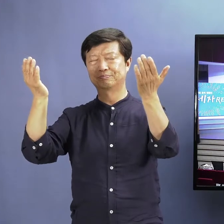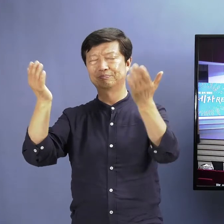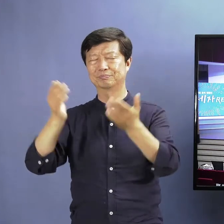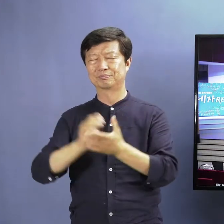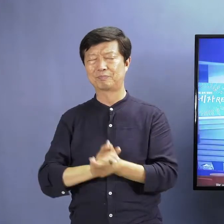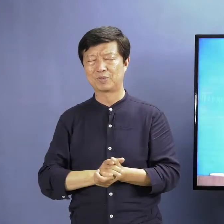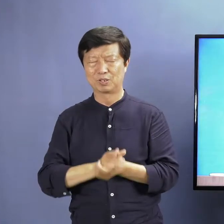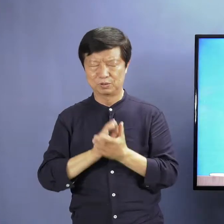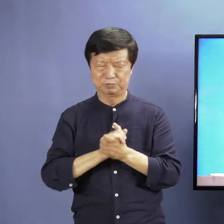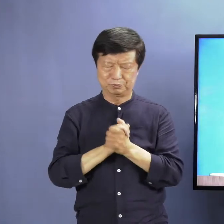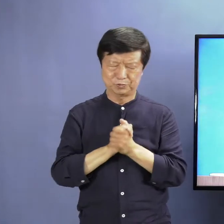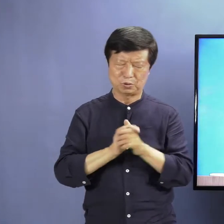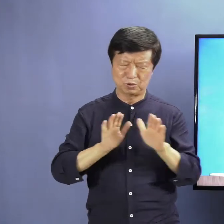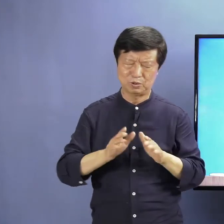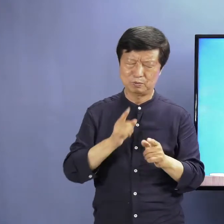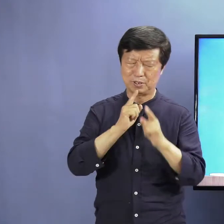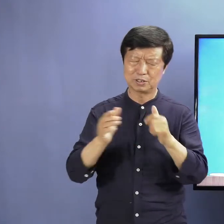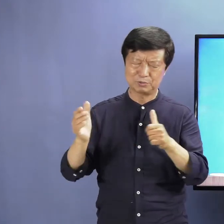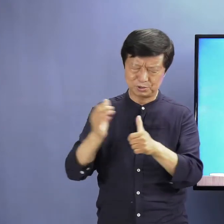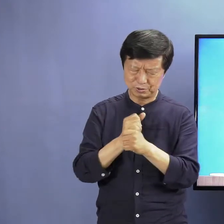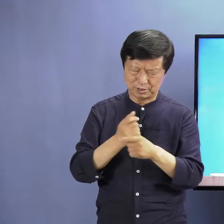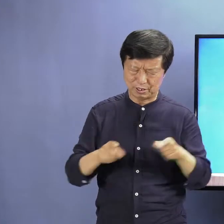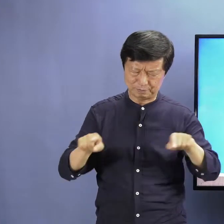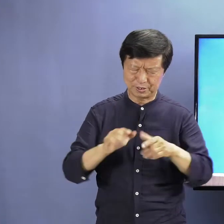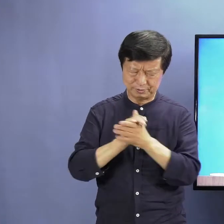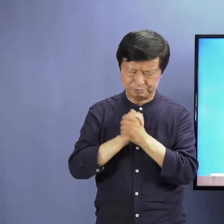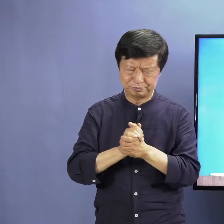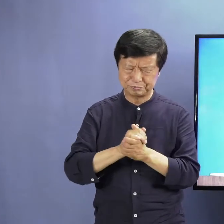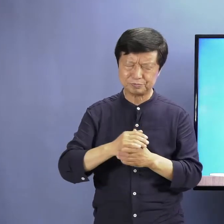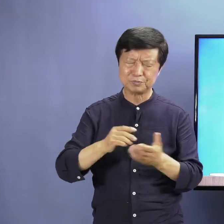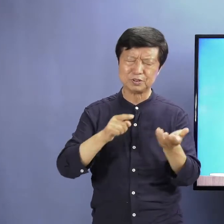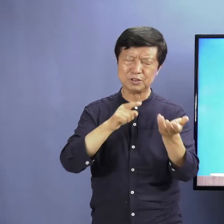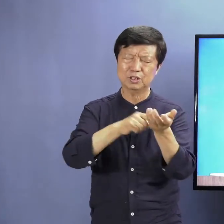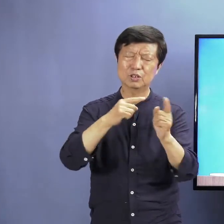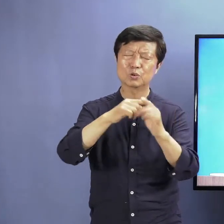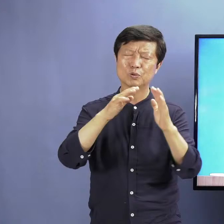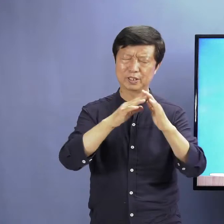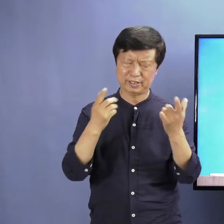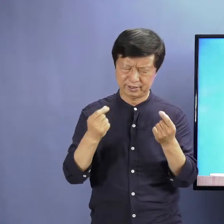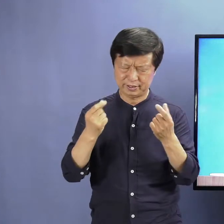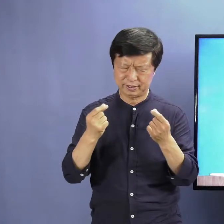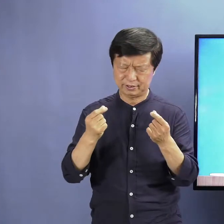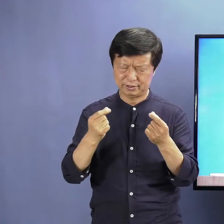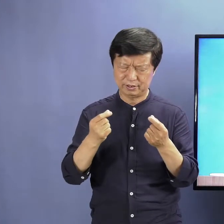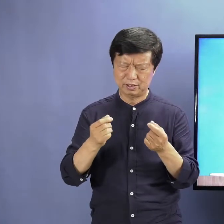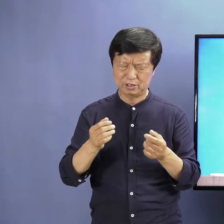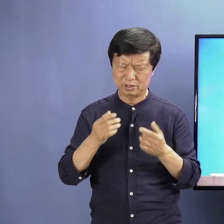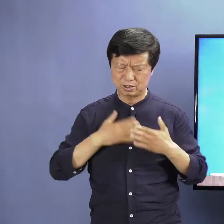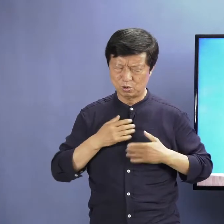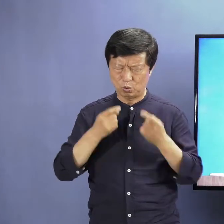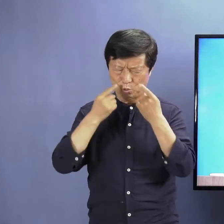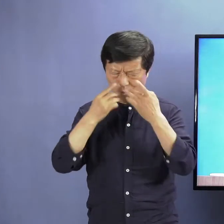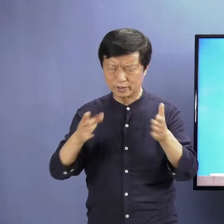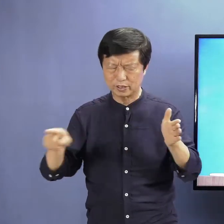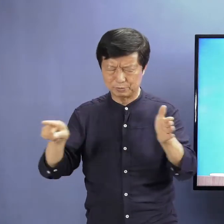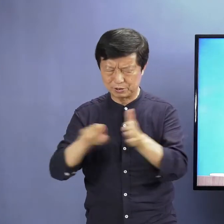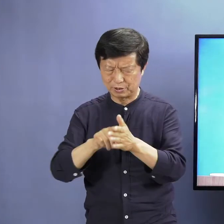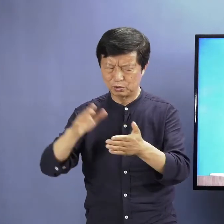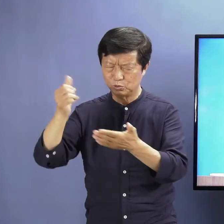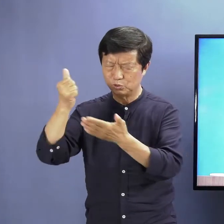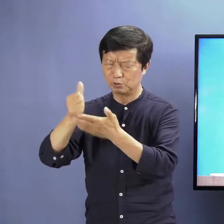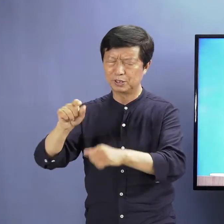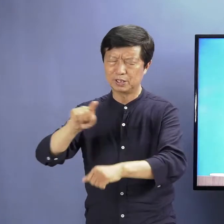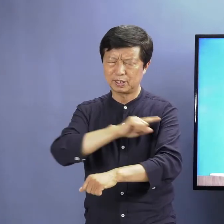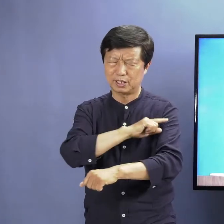같이 말씀 붙들고 기도하십시다. 라오디게아 교회에게 무섭게 책망하셨지만 저는 분명히 믿습니다. 우리 주님이 가장 사랑하던